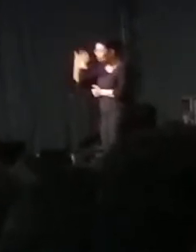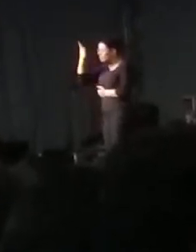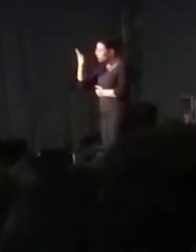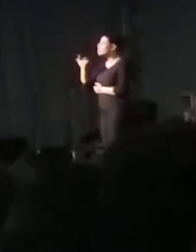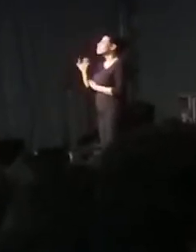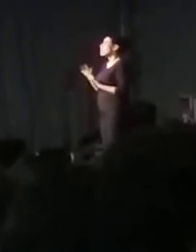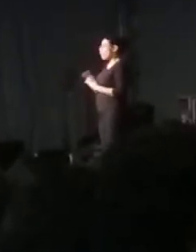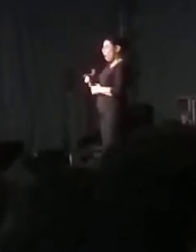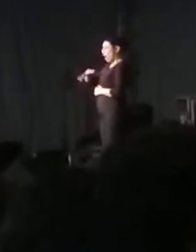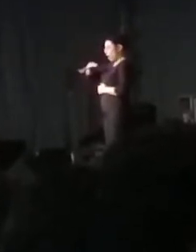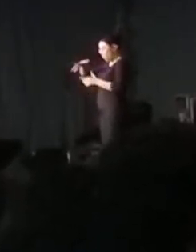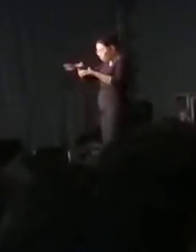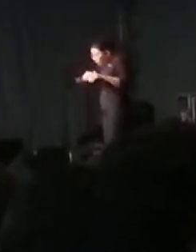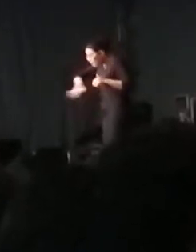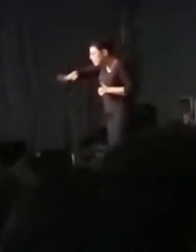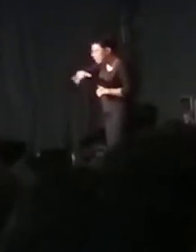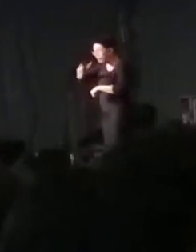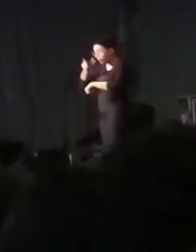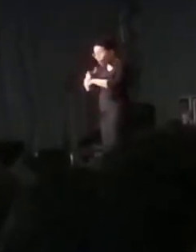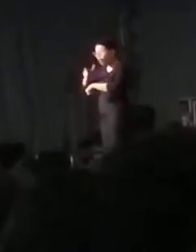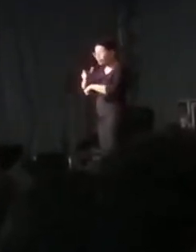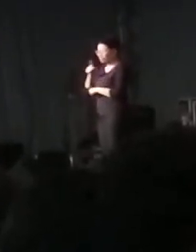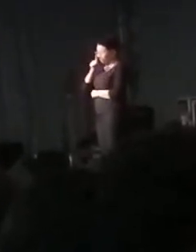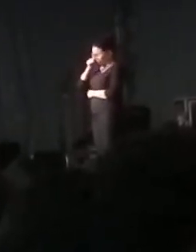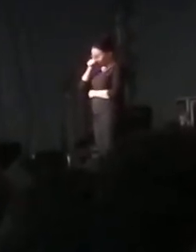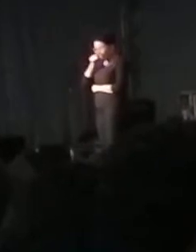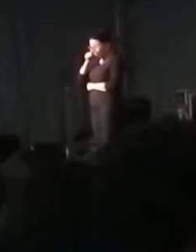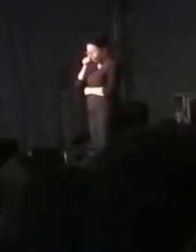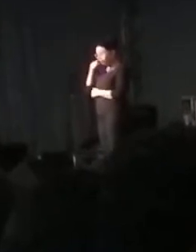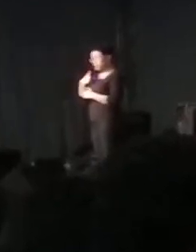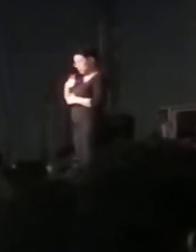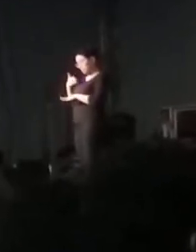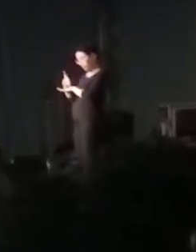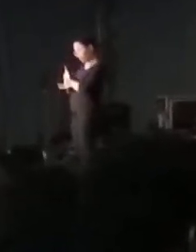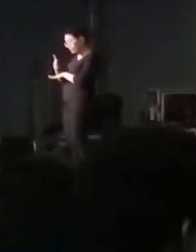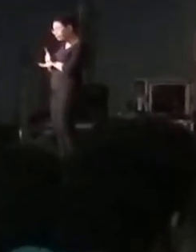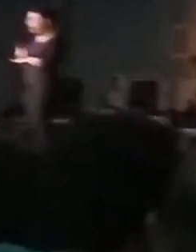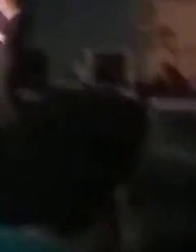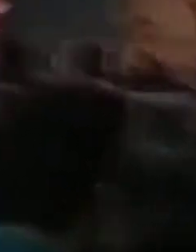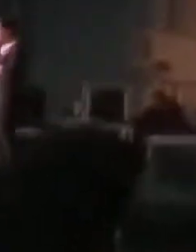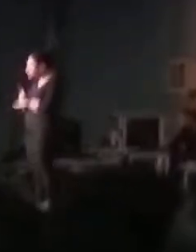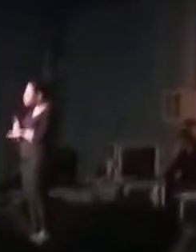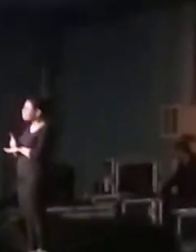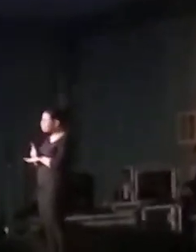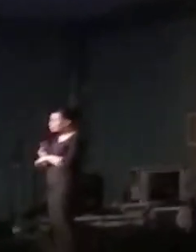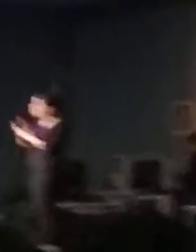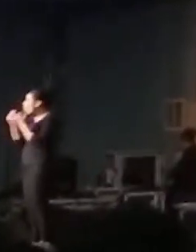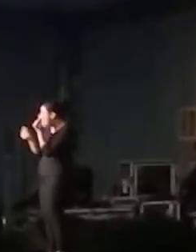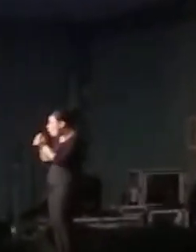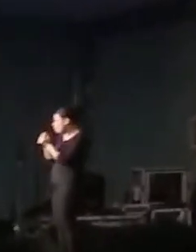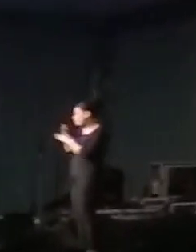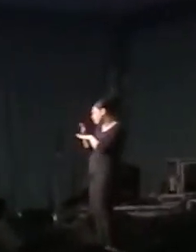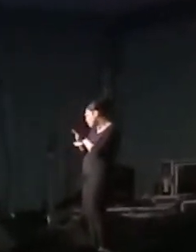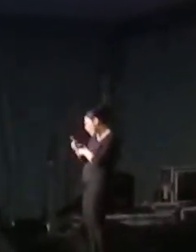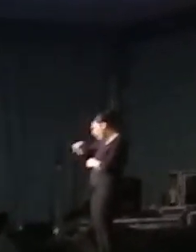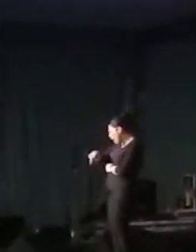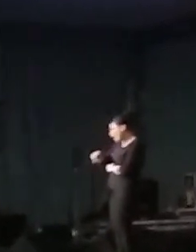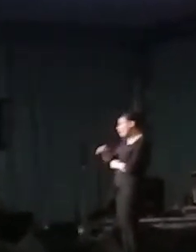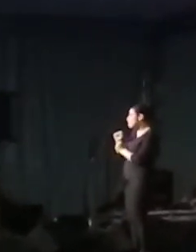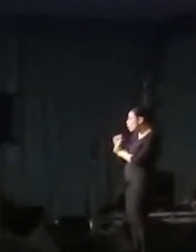de risco. Então, era uma hora mais complicada de eu estar. Como é que você vai em lugares de alto risco, que pode ter uma